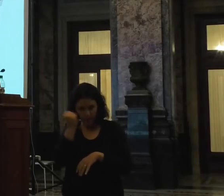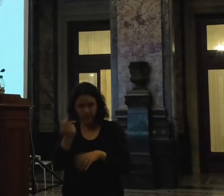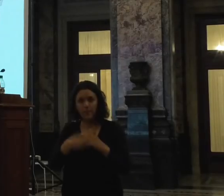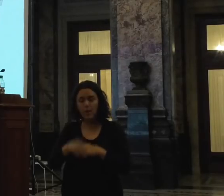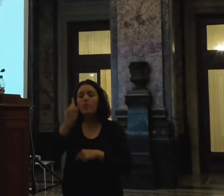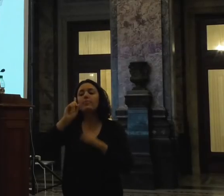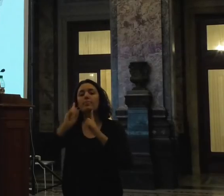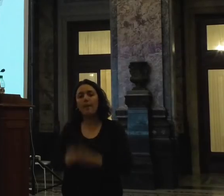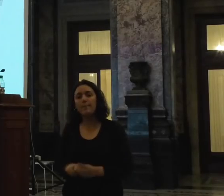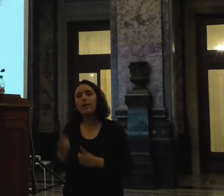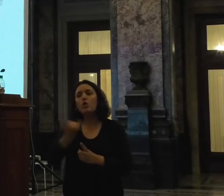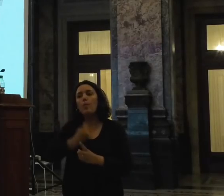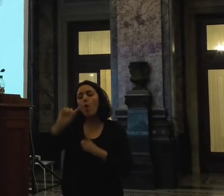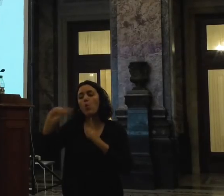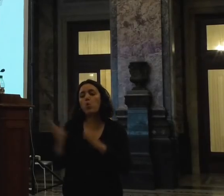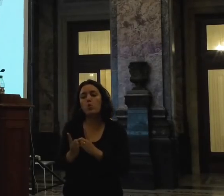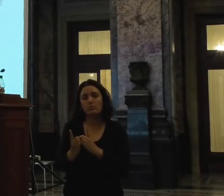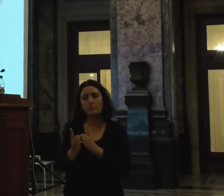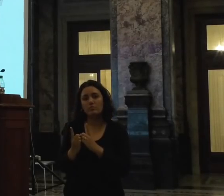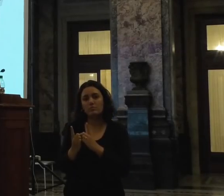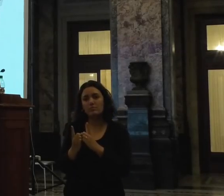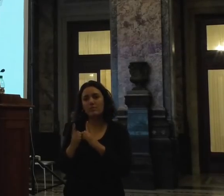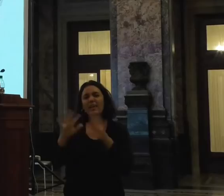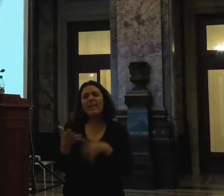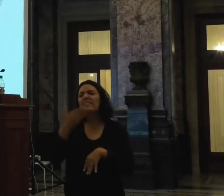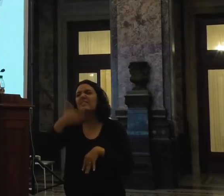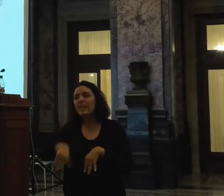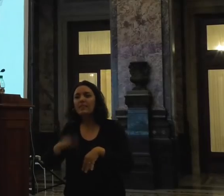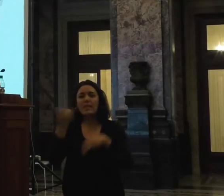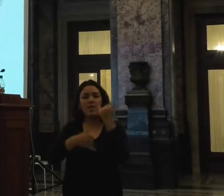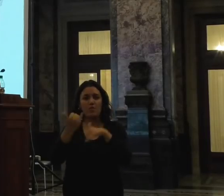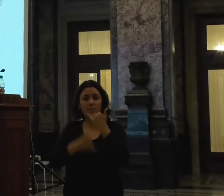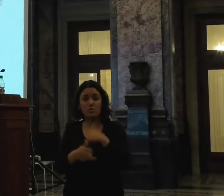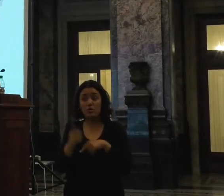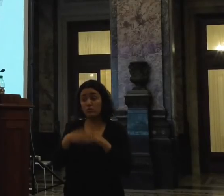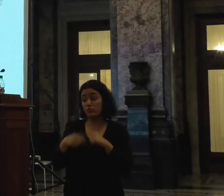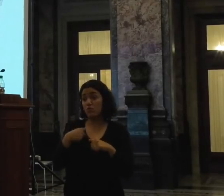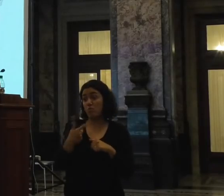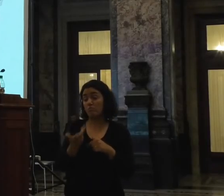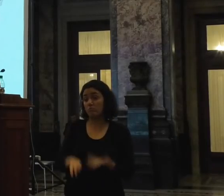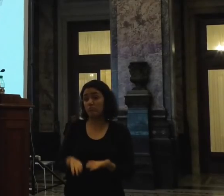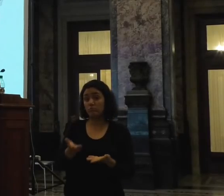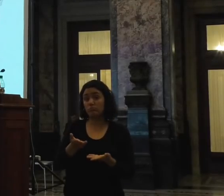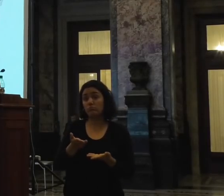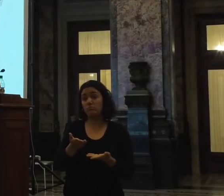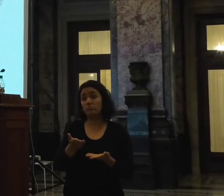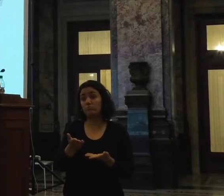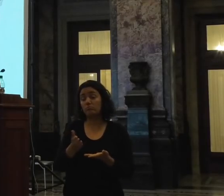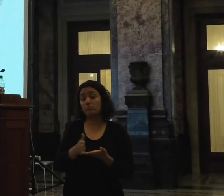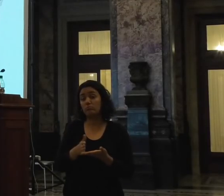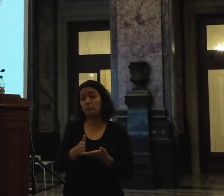cómo pasa la síntesis. Porque finalmente nosotros no percibimos una dirección volando con